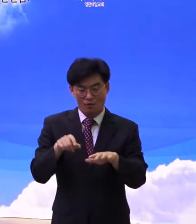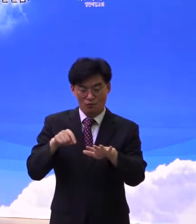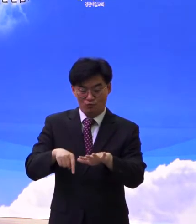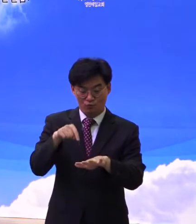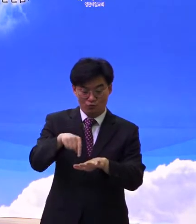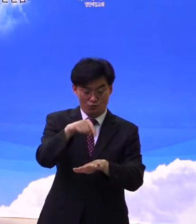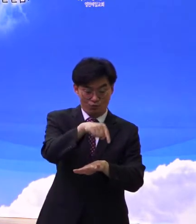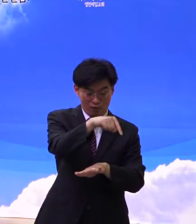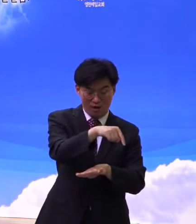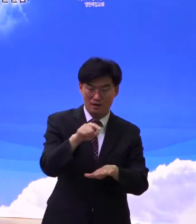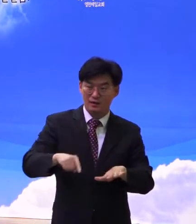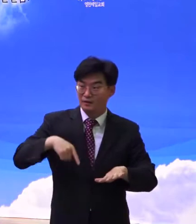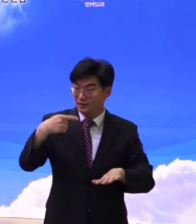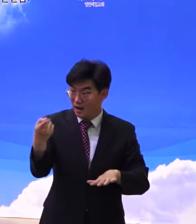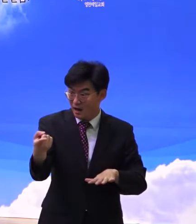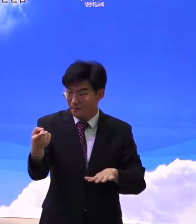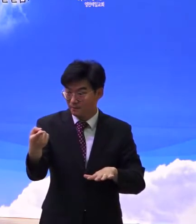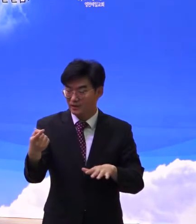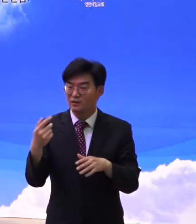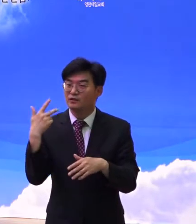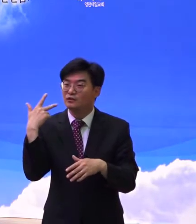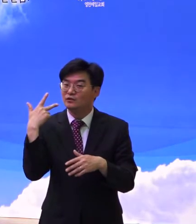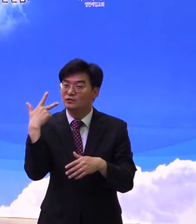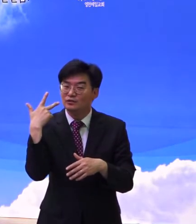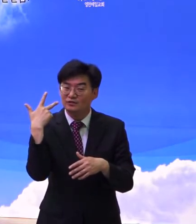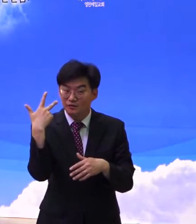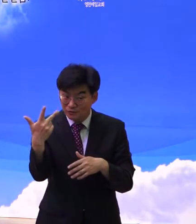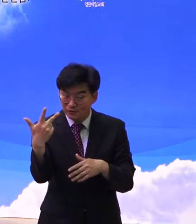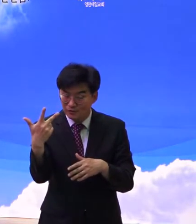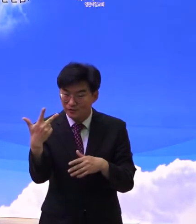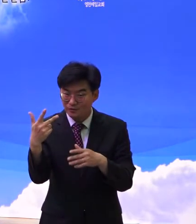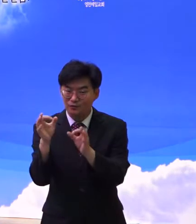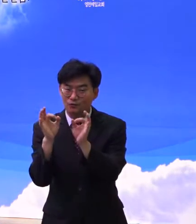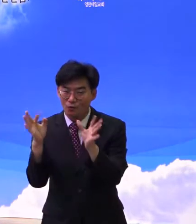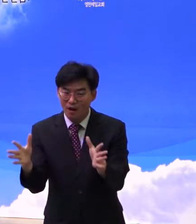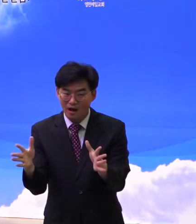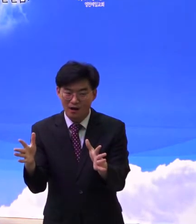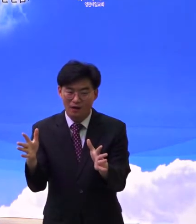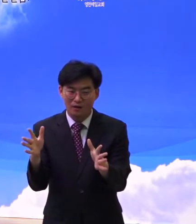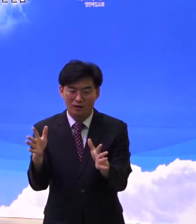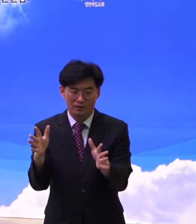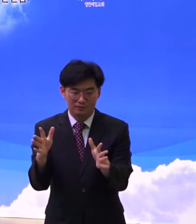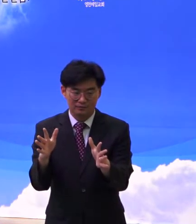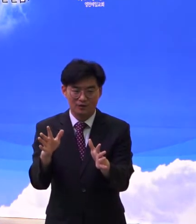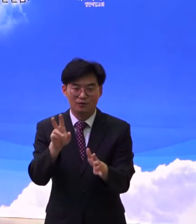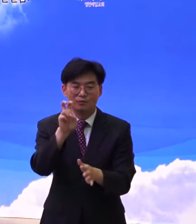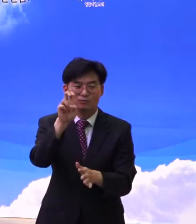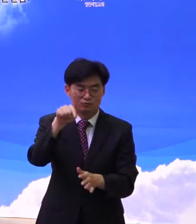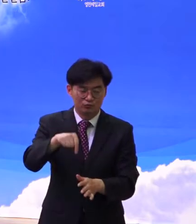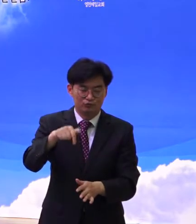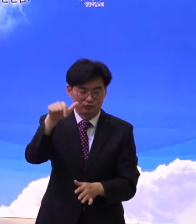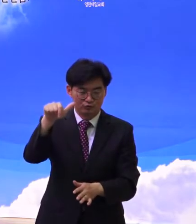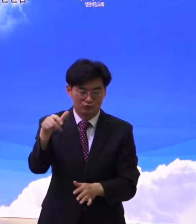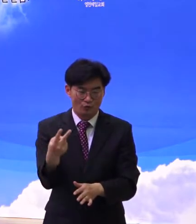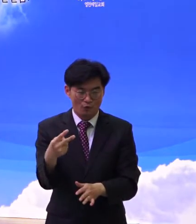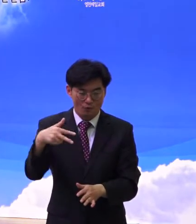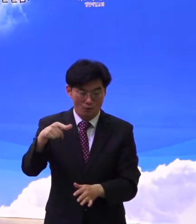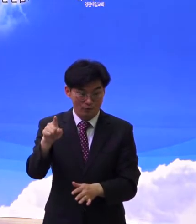아비월 15일부터 일주일간이 무교절입니다. 이 무교절 때 하나님 앞에 나오라고 했잖아요. 이 무교절이 있고 그 무교절